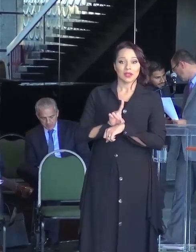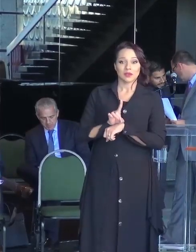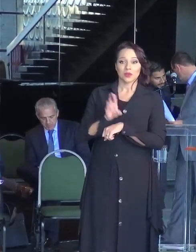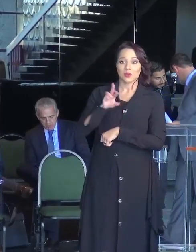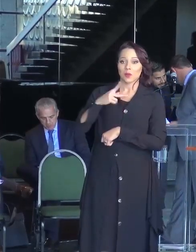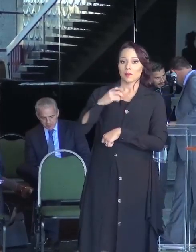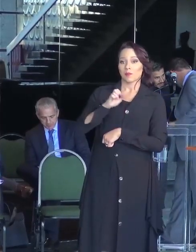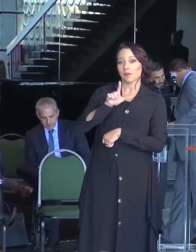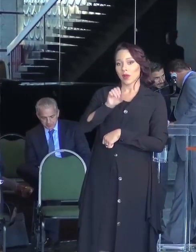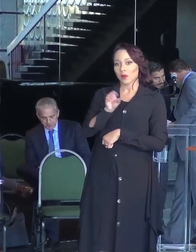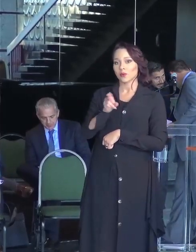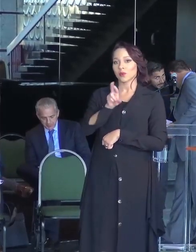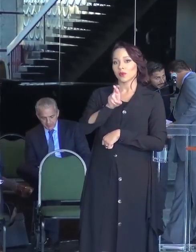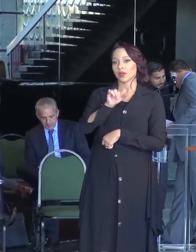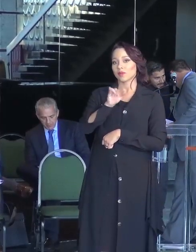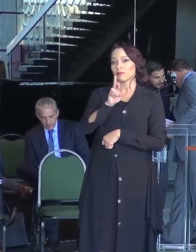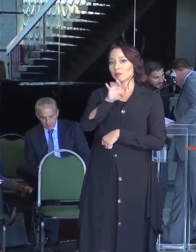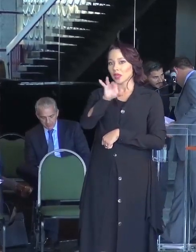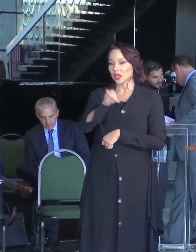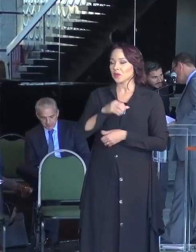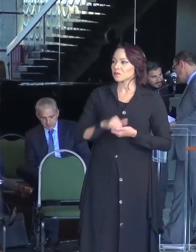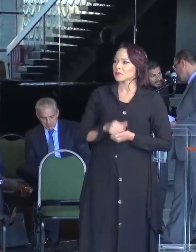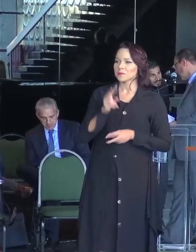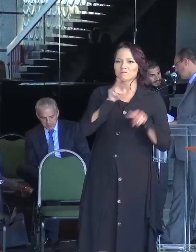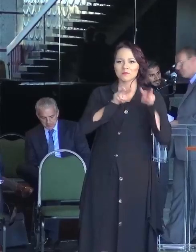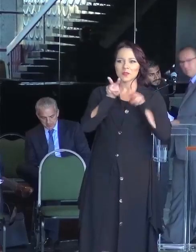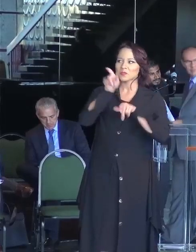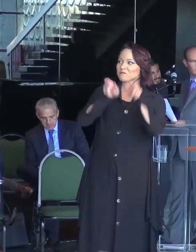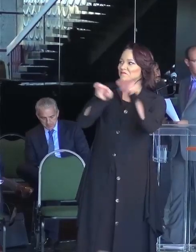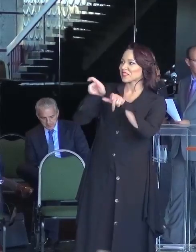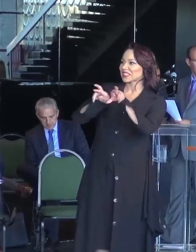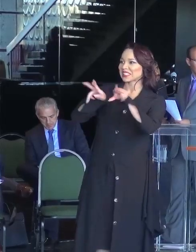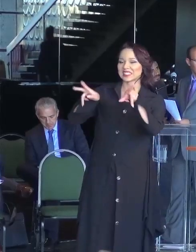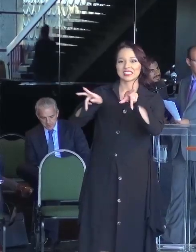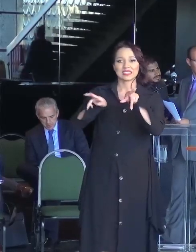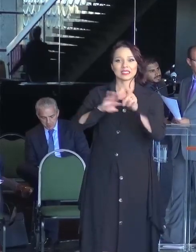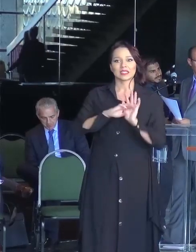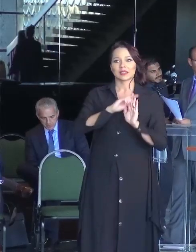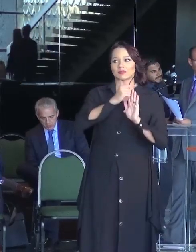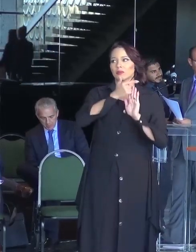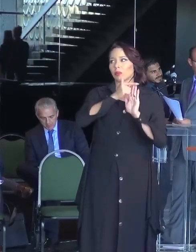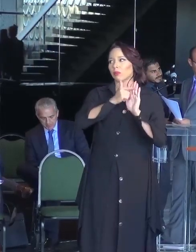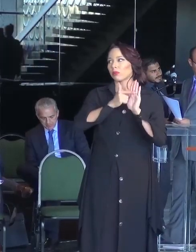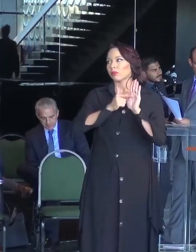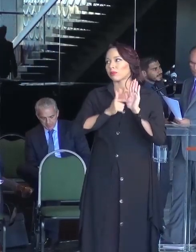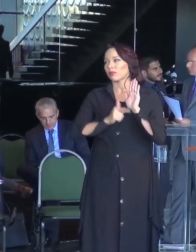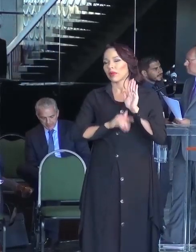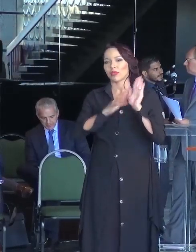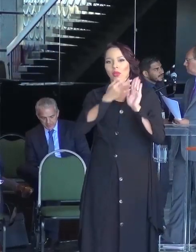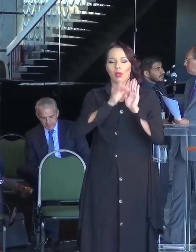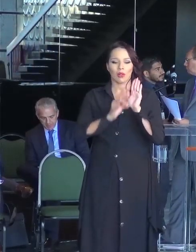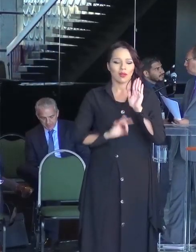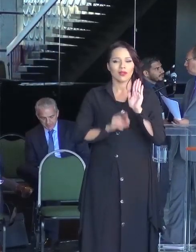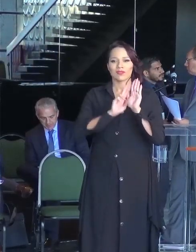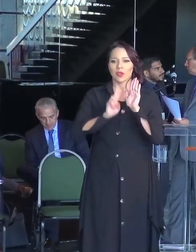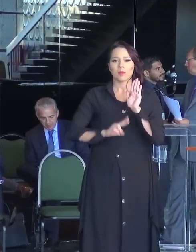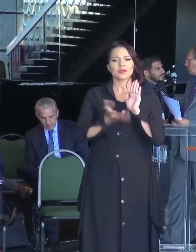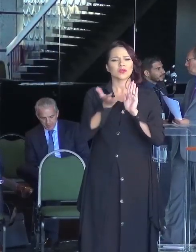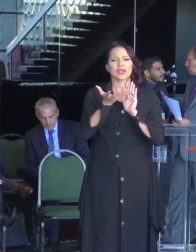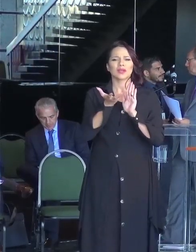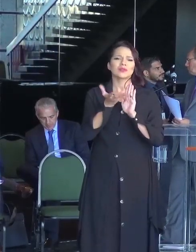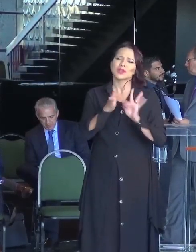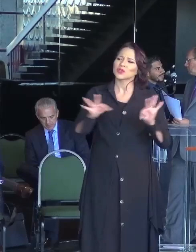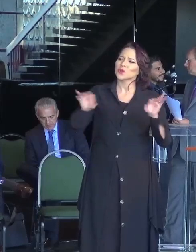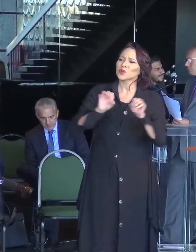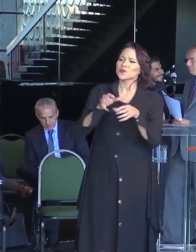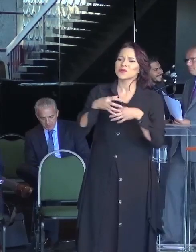da Agência Nacional de Saúde. Vejo aqui, enfim, posso ter cometido algum pecado, mas eu quero que todos se